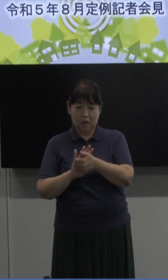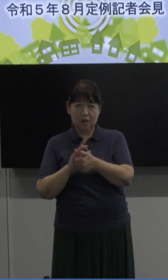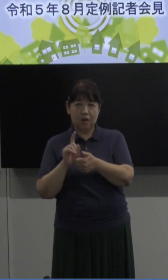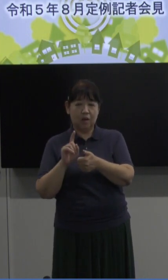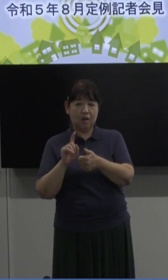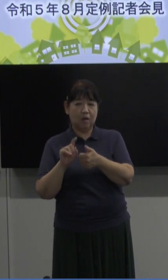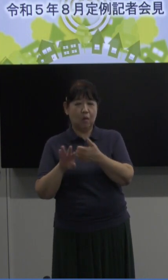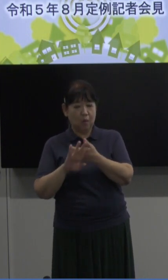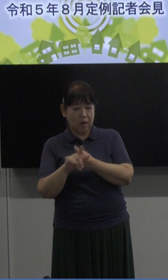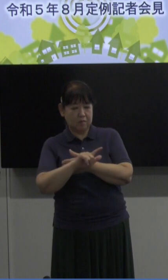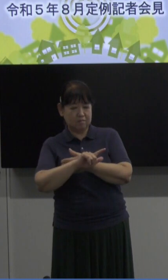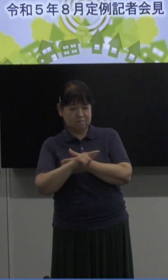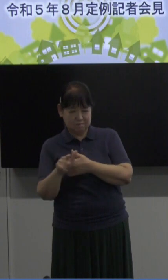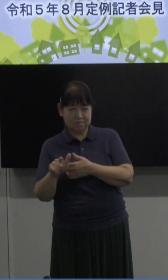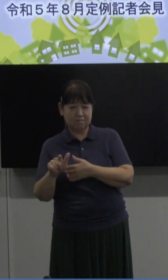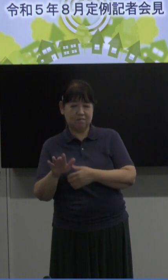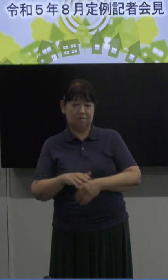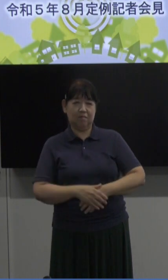ております。